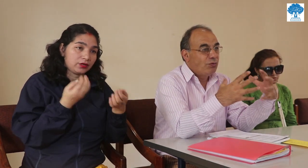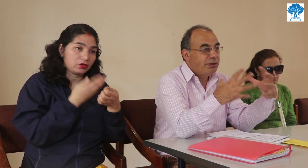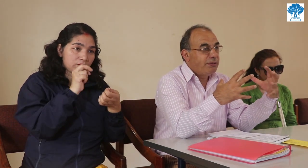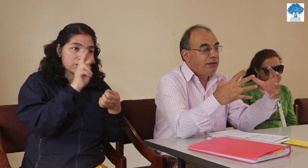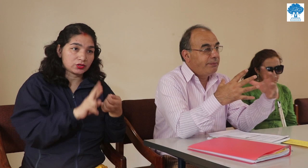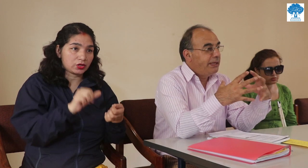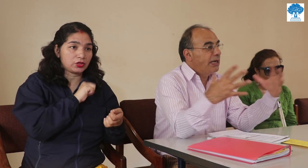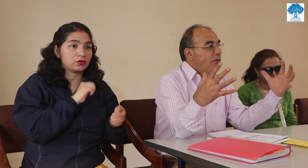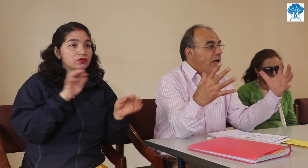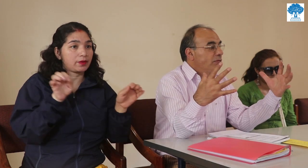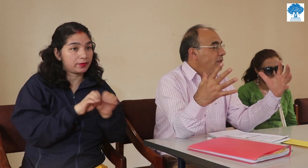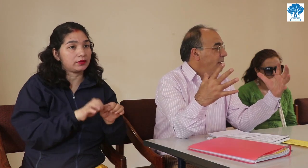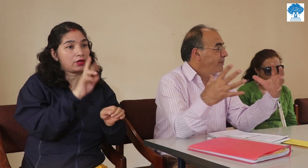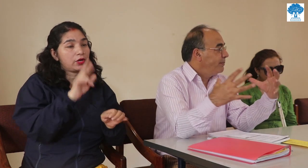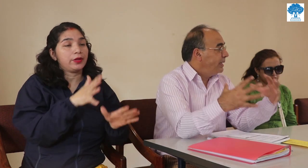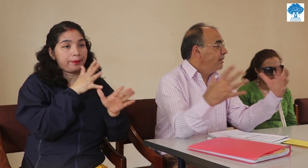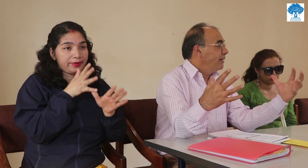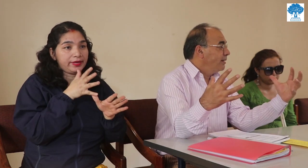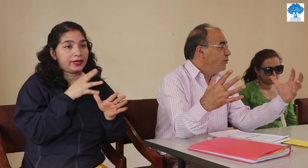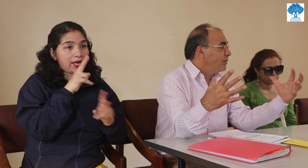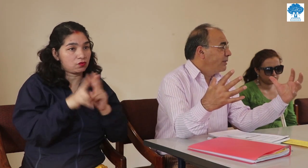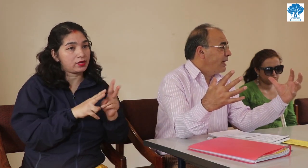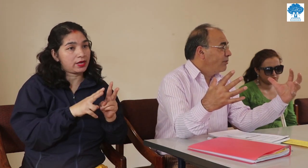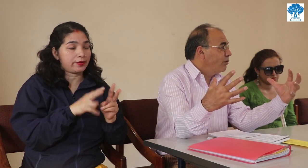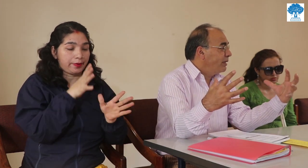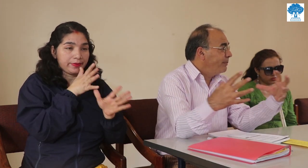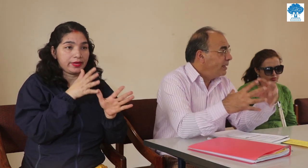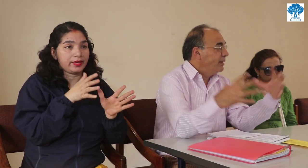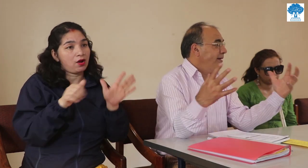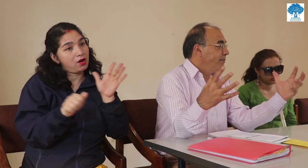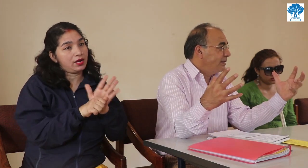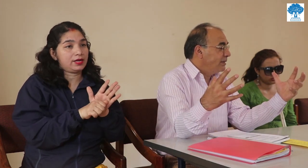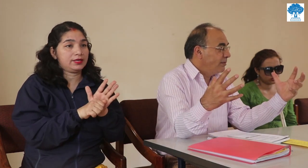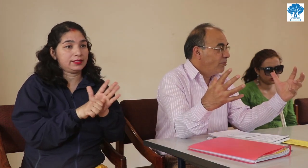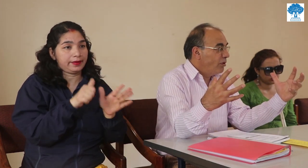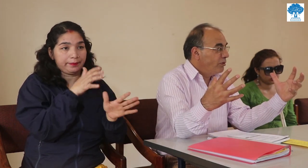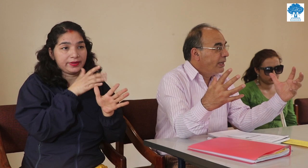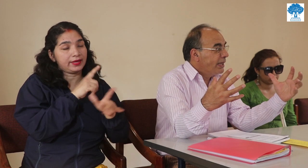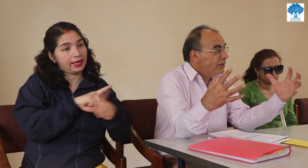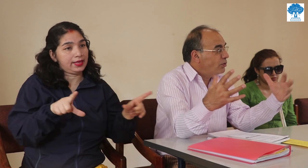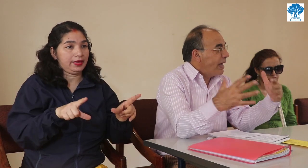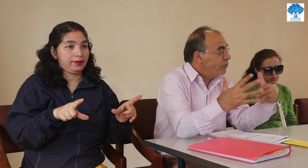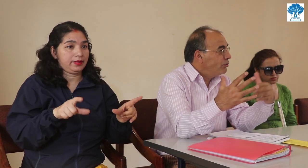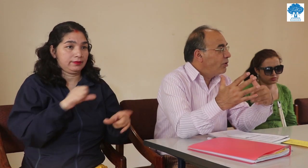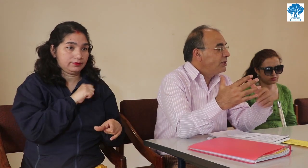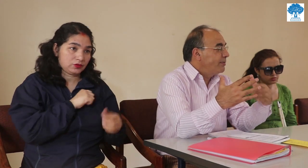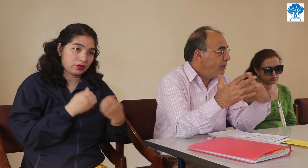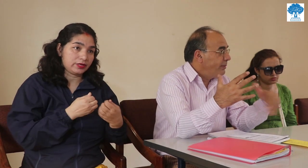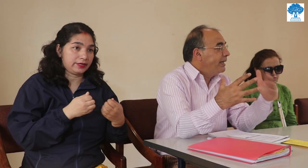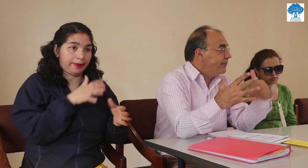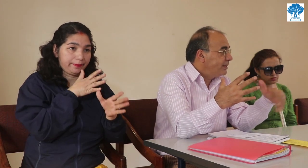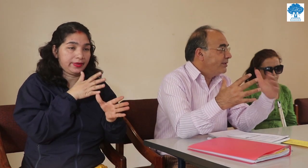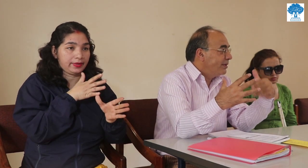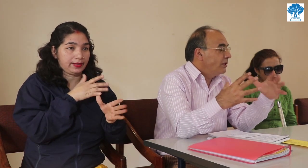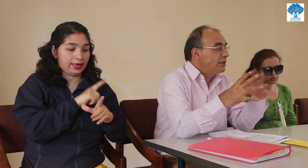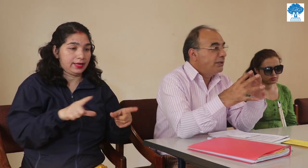होइन, यौन सम्बन्ध र बिहेका कुराहरू अथवा बिहे नगरिकन यौन सम्बन्ध राख्नु नहुने, बिहे नगरिकन बच्चा जन्माउनु नहुने, जस्तो हाम्रो जुन कल्चरमा अहिले